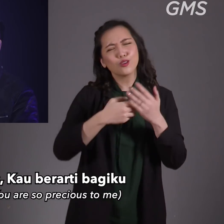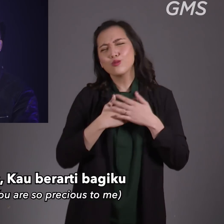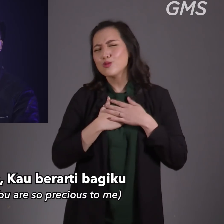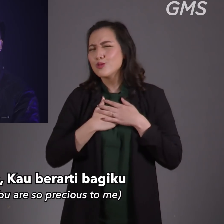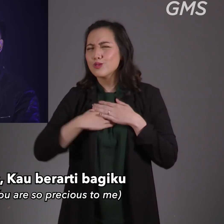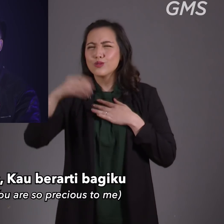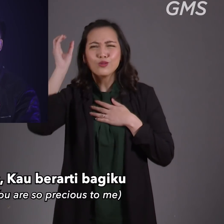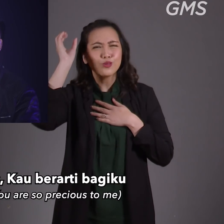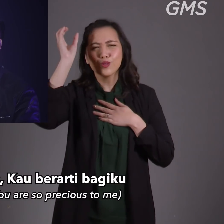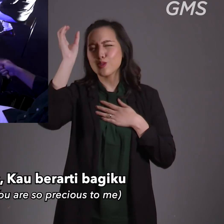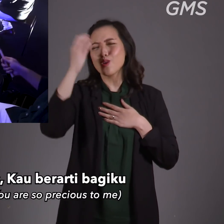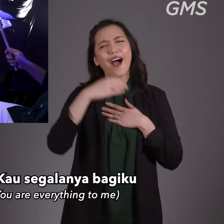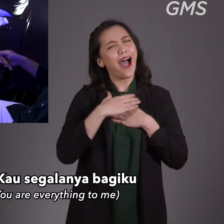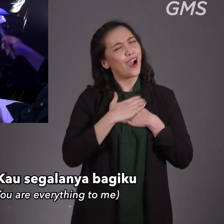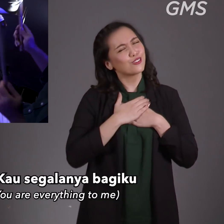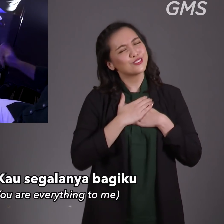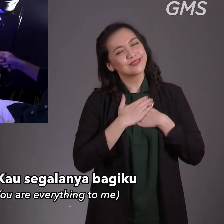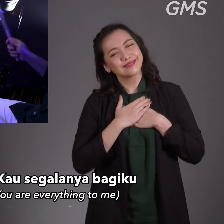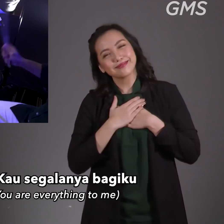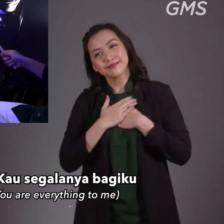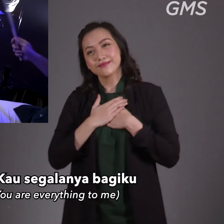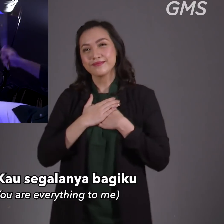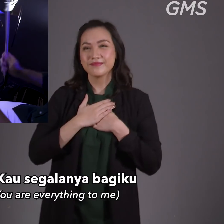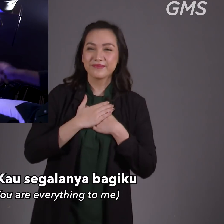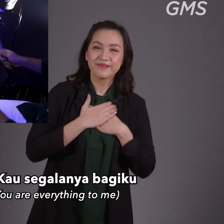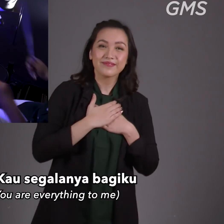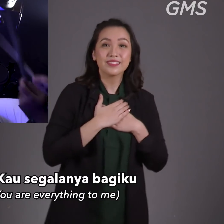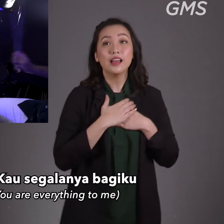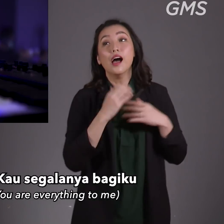berarti bagiku.